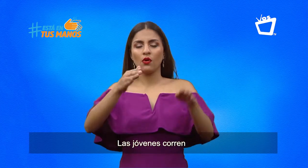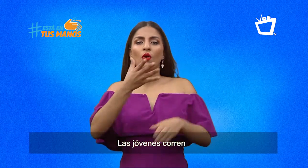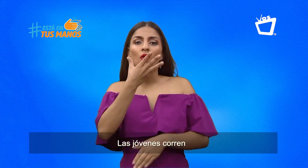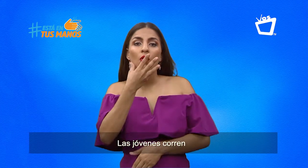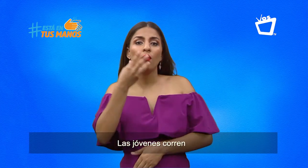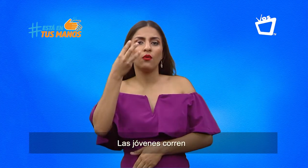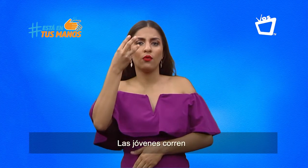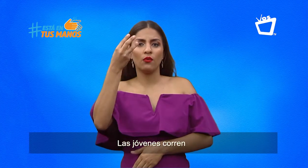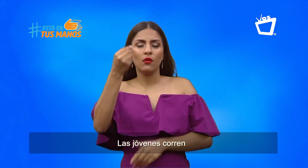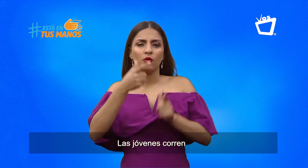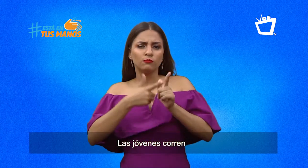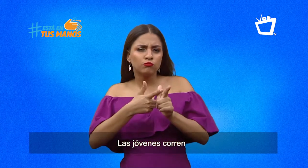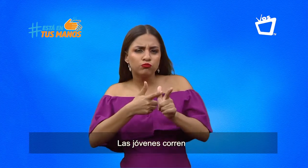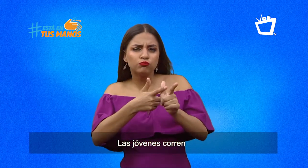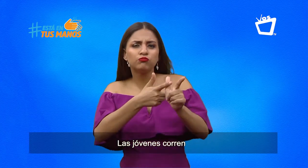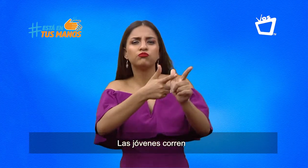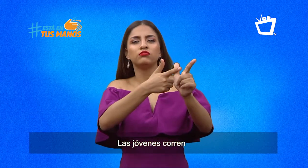las jóvenes corren